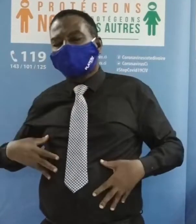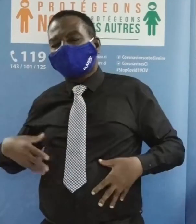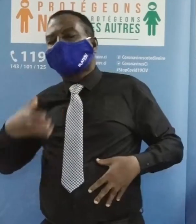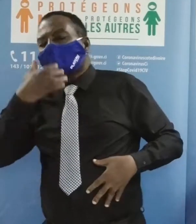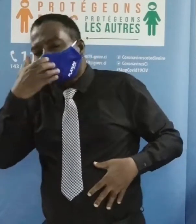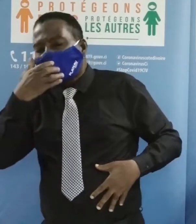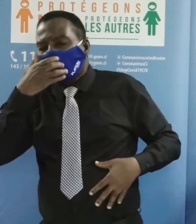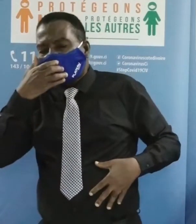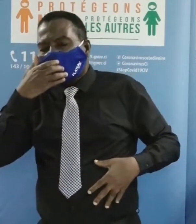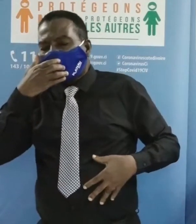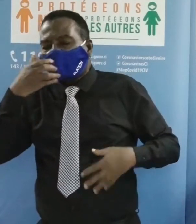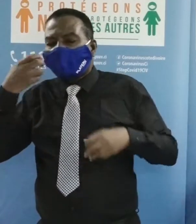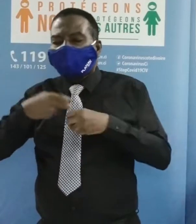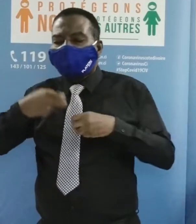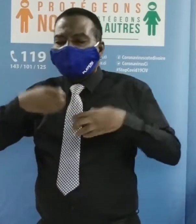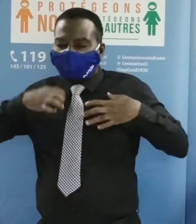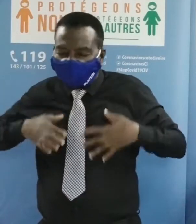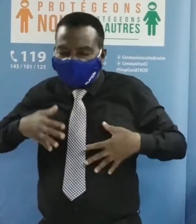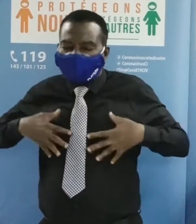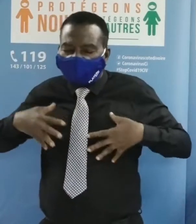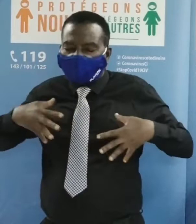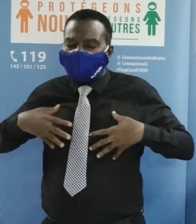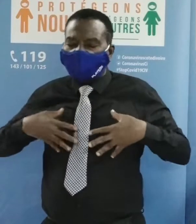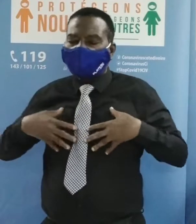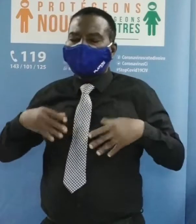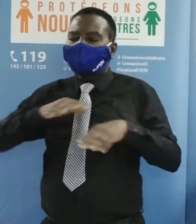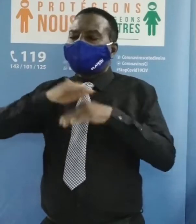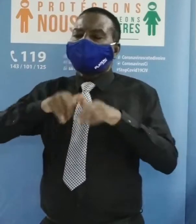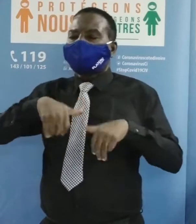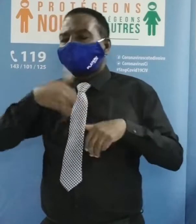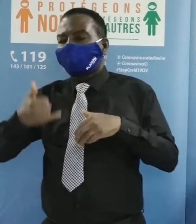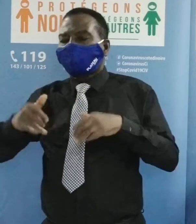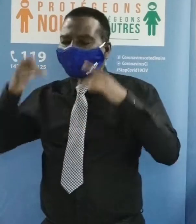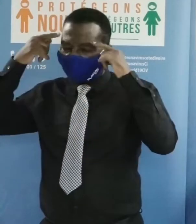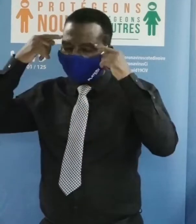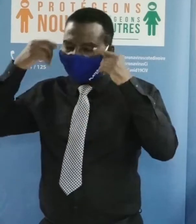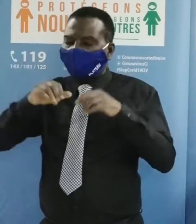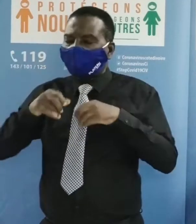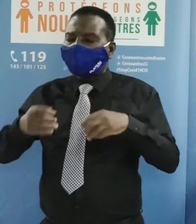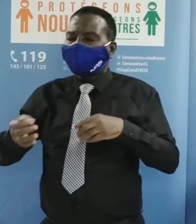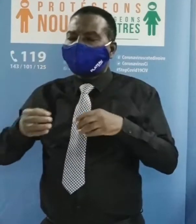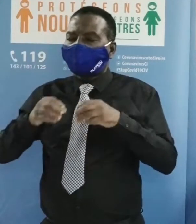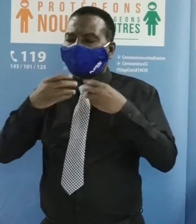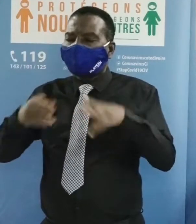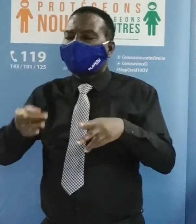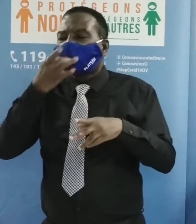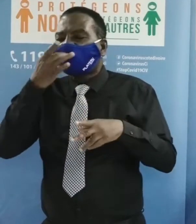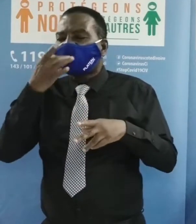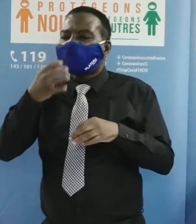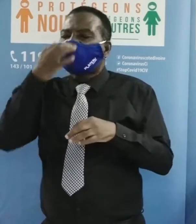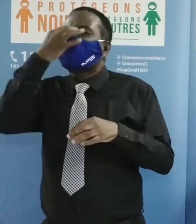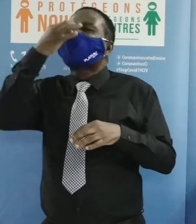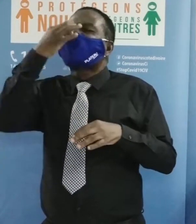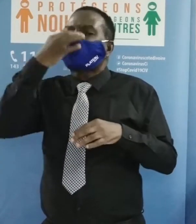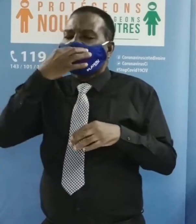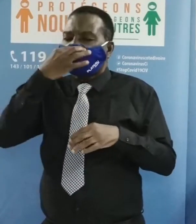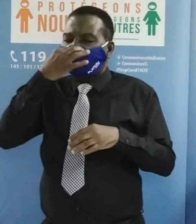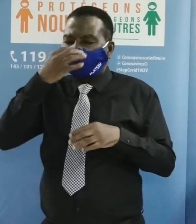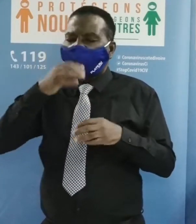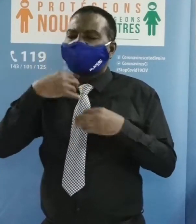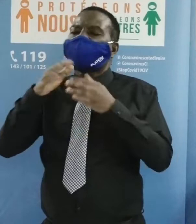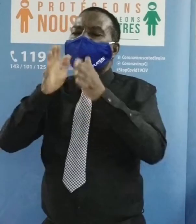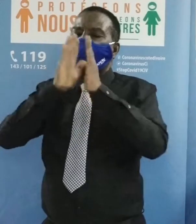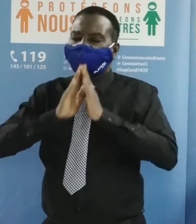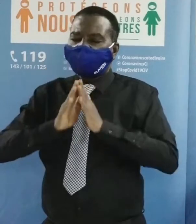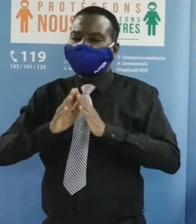tous les difficultés respiratoires du souffle man ou pour toute autre préoccupation commune pertes inexpliquées du goût ou de l'odorat il est